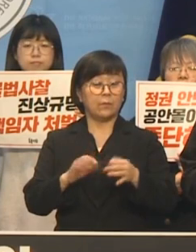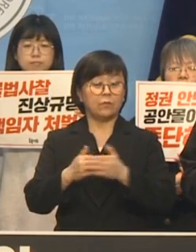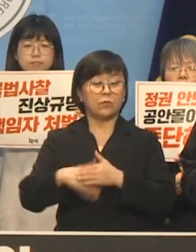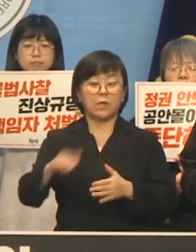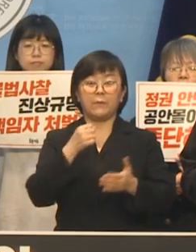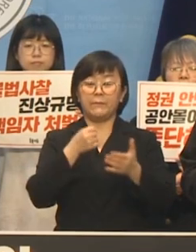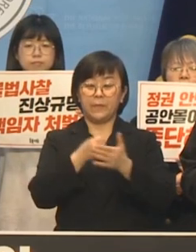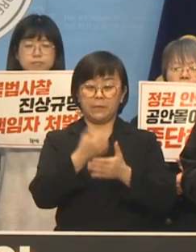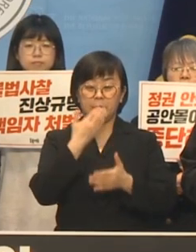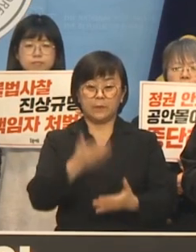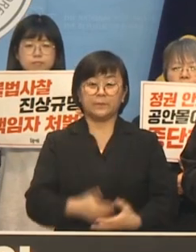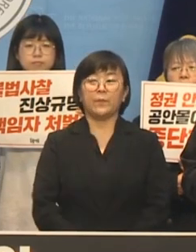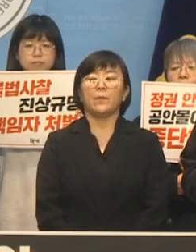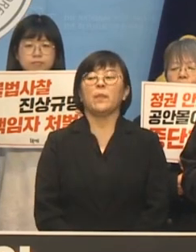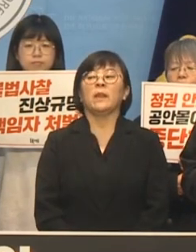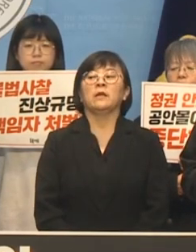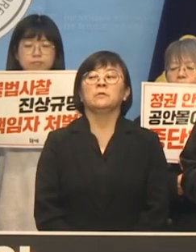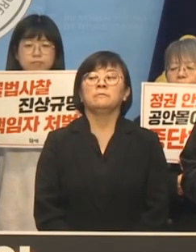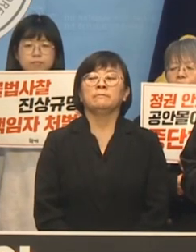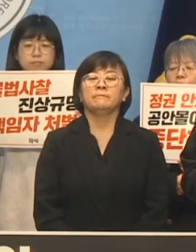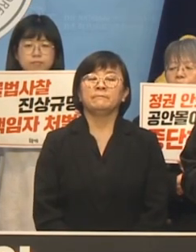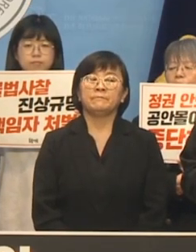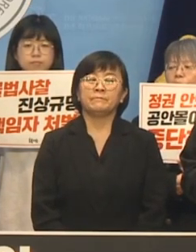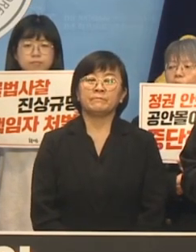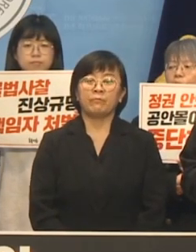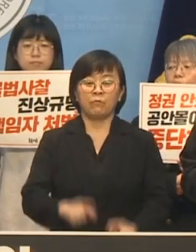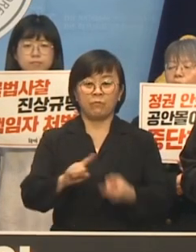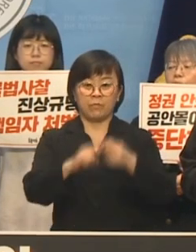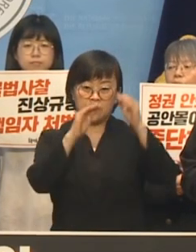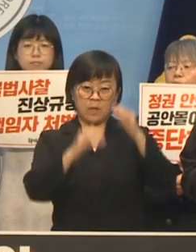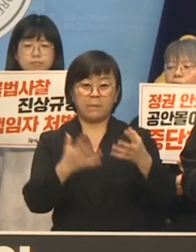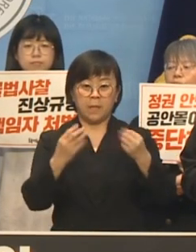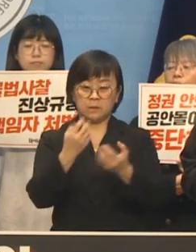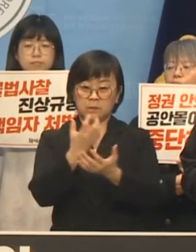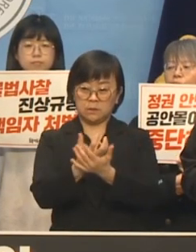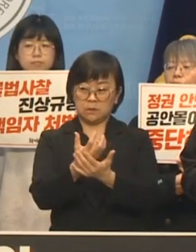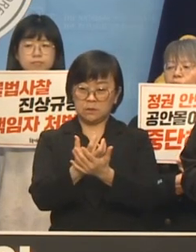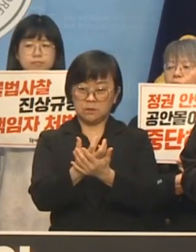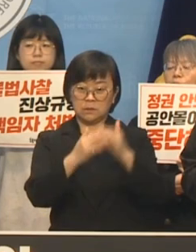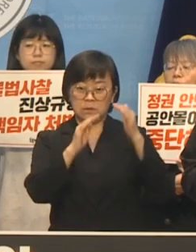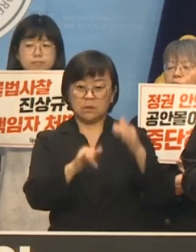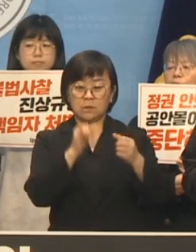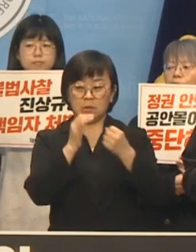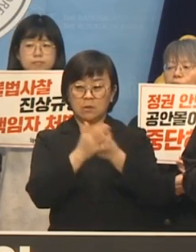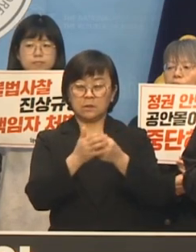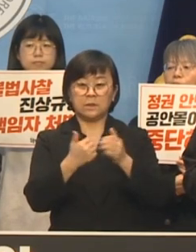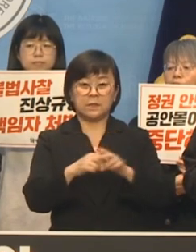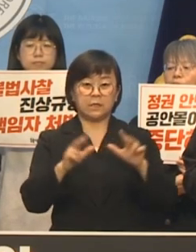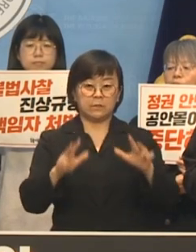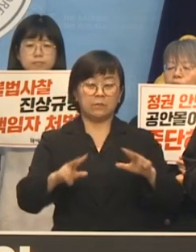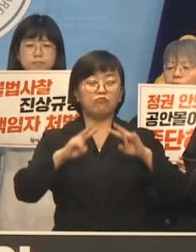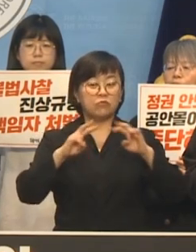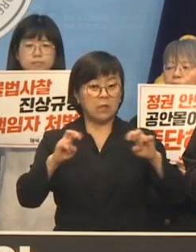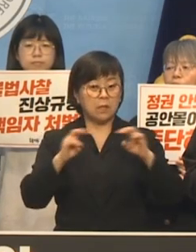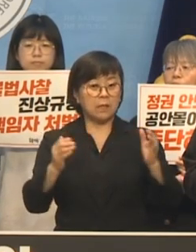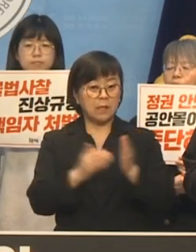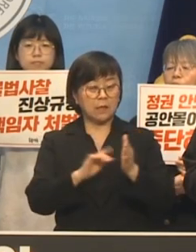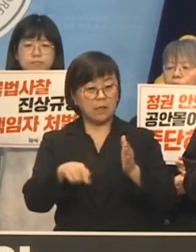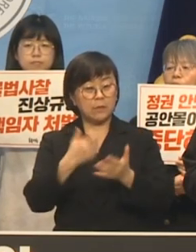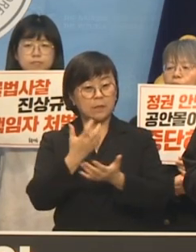판단을 하고 있습니다. 이런 내용들 아주 많은 자료의 내용들이 있는데 저희들이 차차 분석을 해서